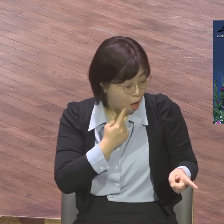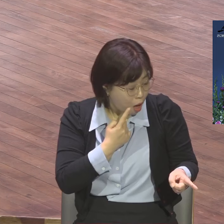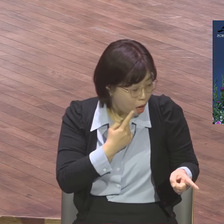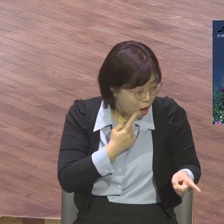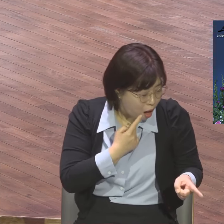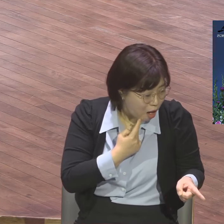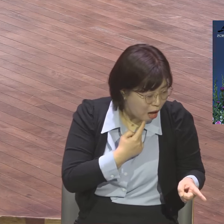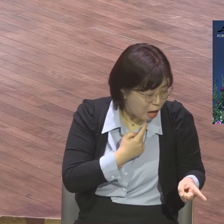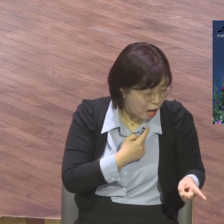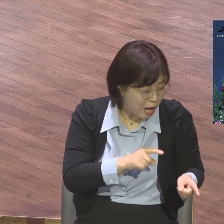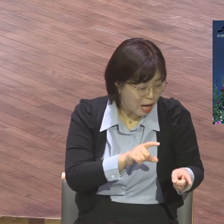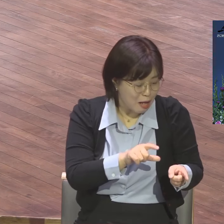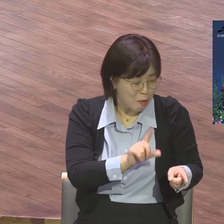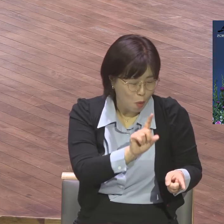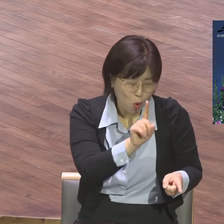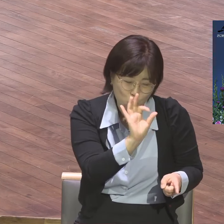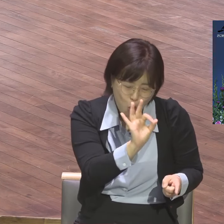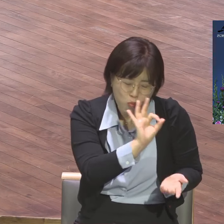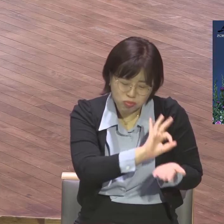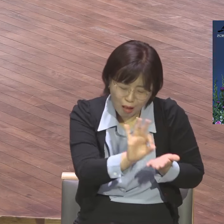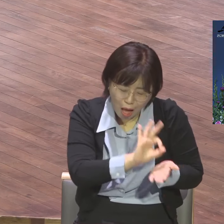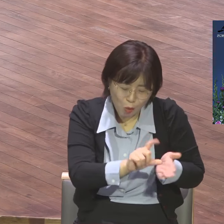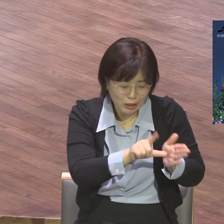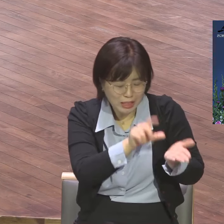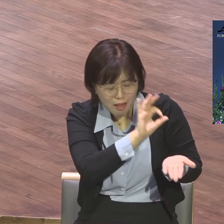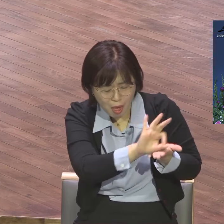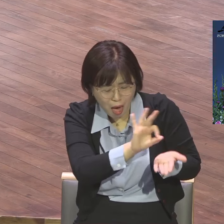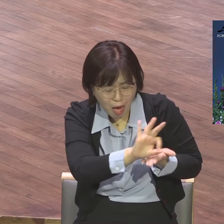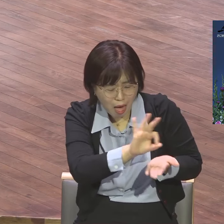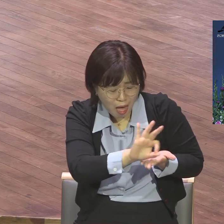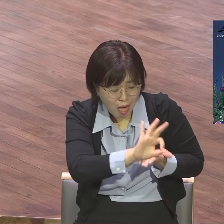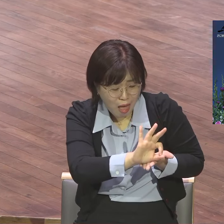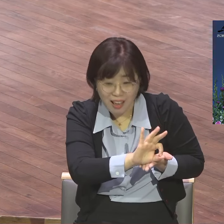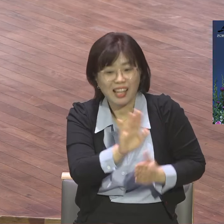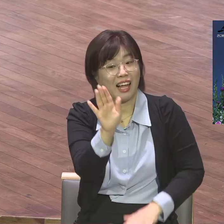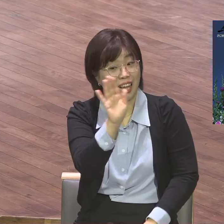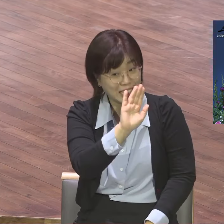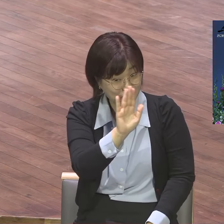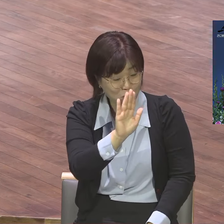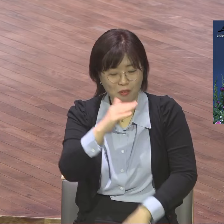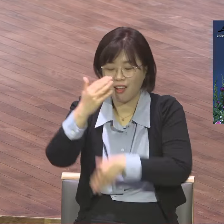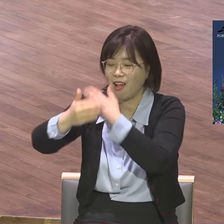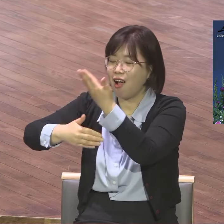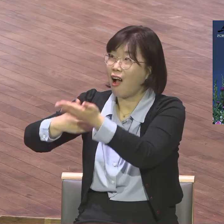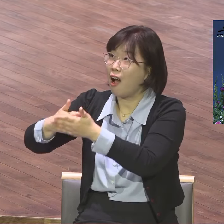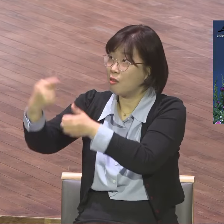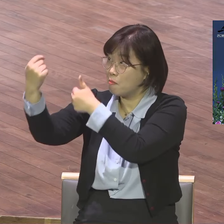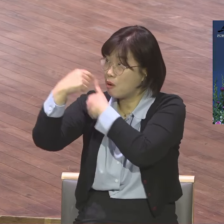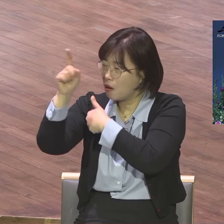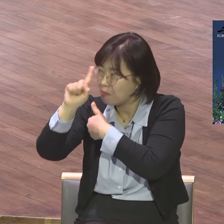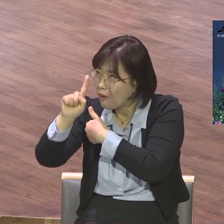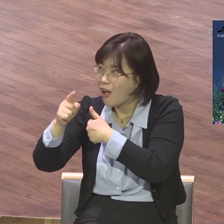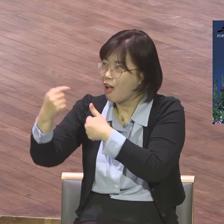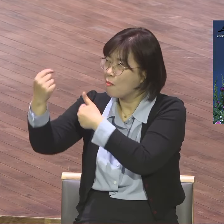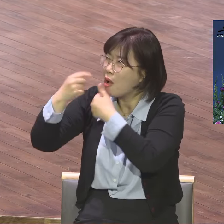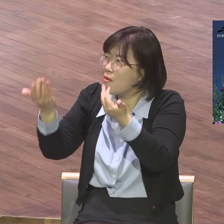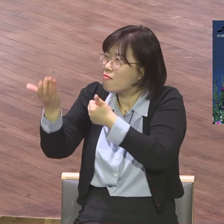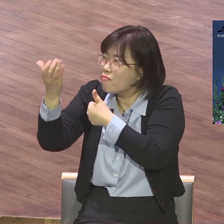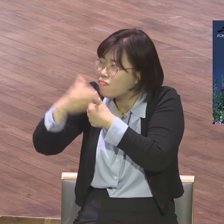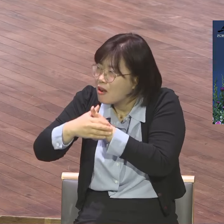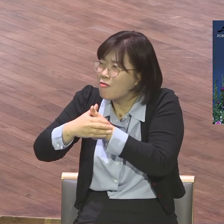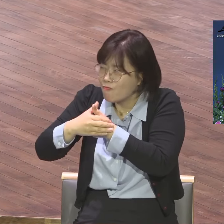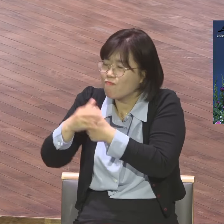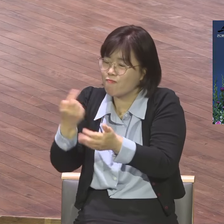허송하는 것이 아니고 하나님께서 우리에게 주어진 천명, 소명, 이 사명을 감당하는